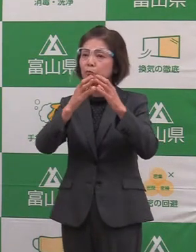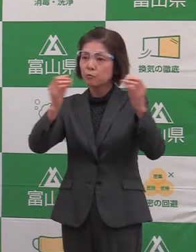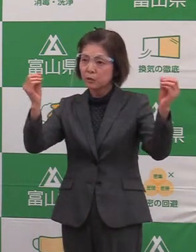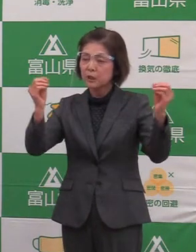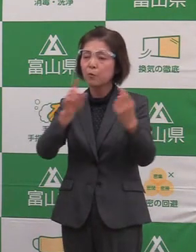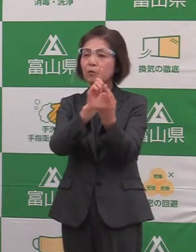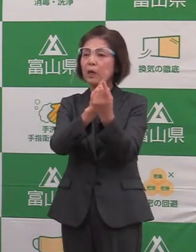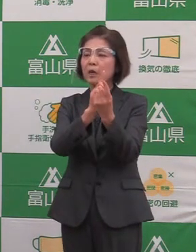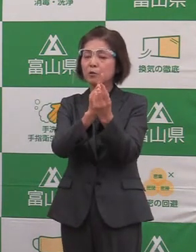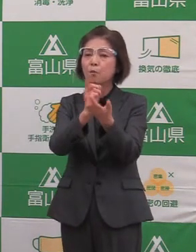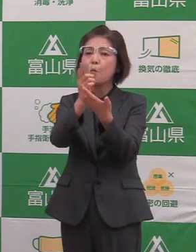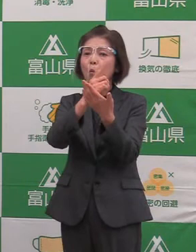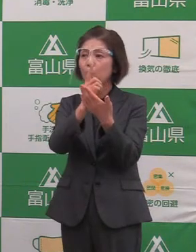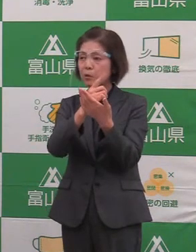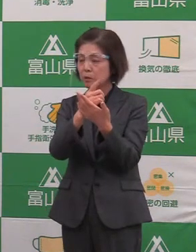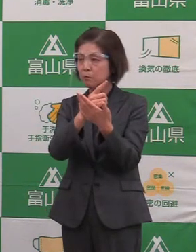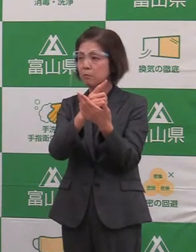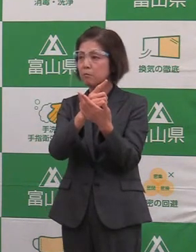であると